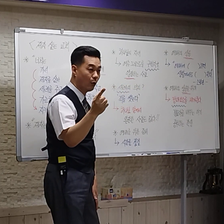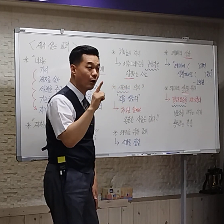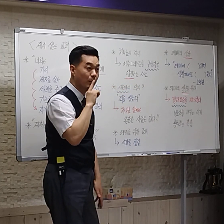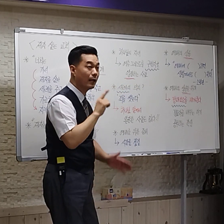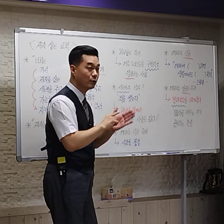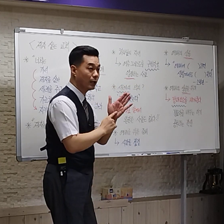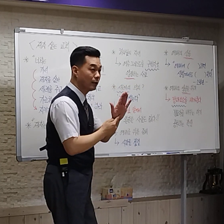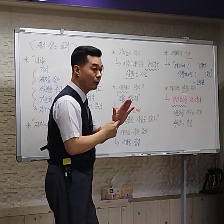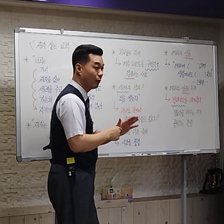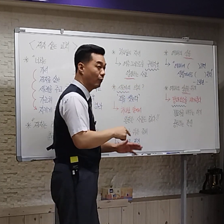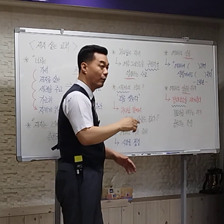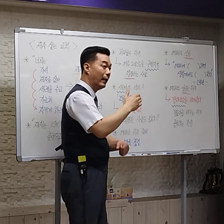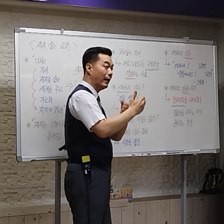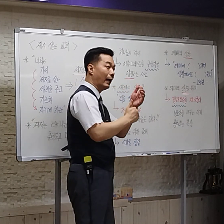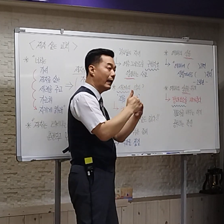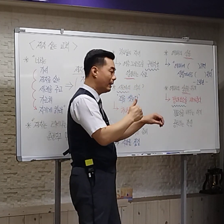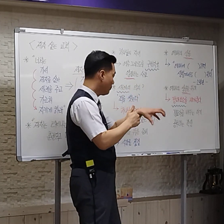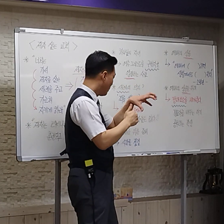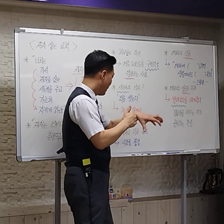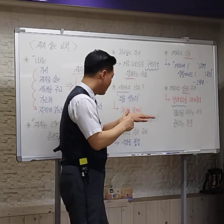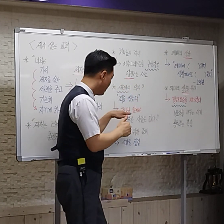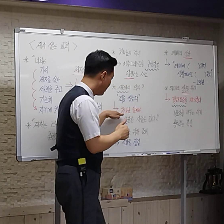코람데오라고 말하죠. 라틴어로. 하나님 앞에서